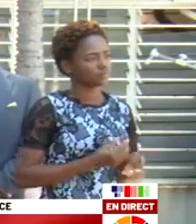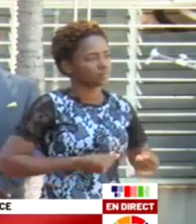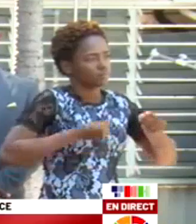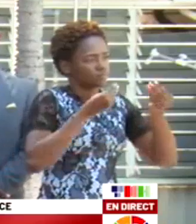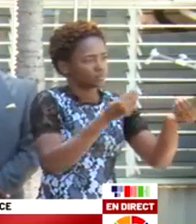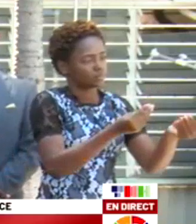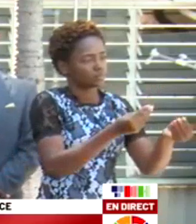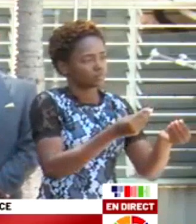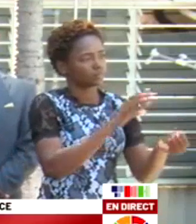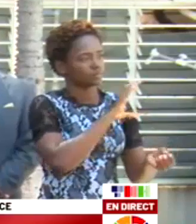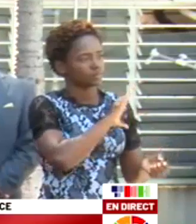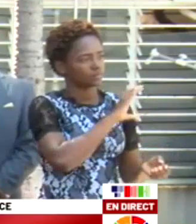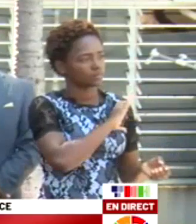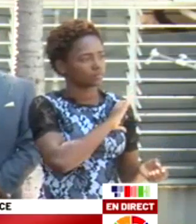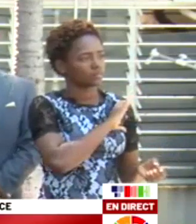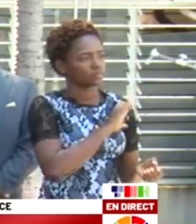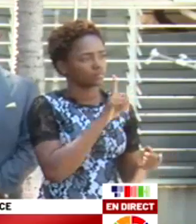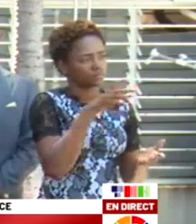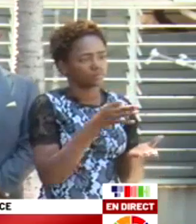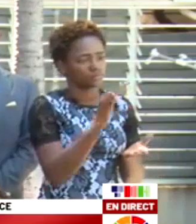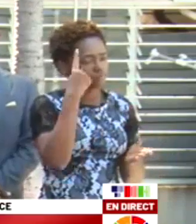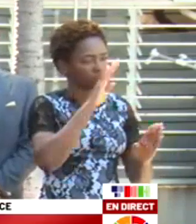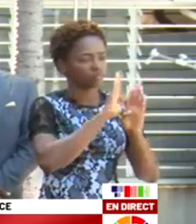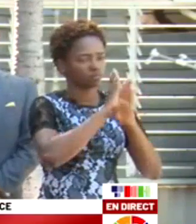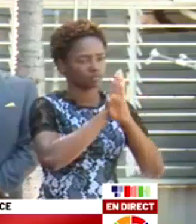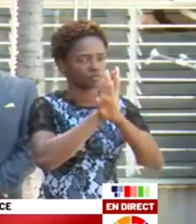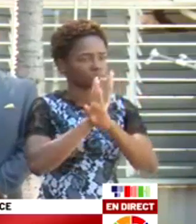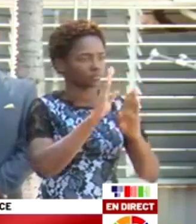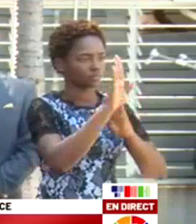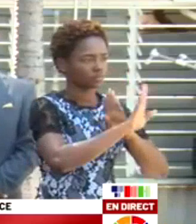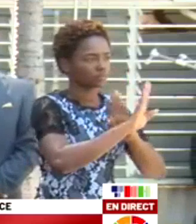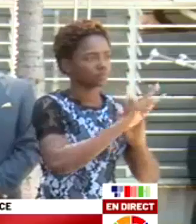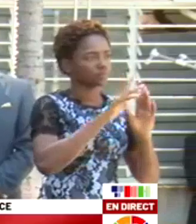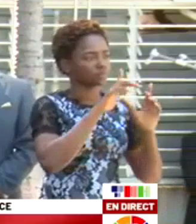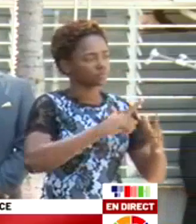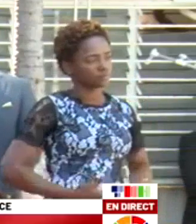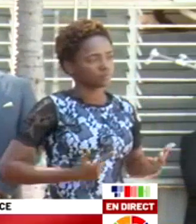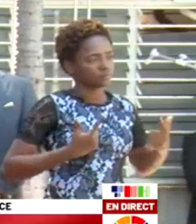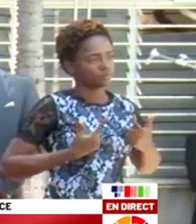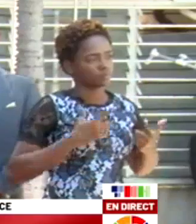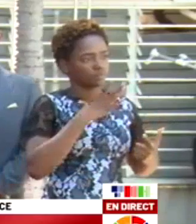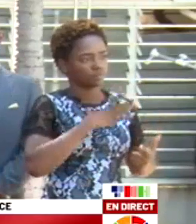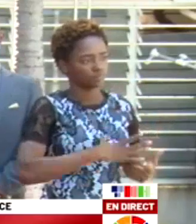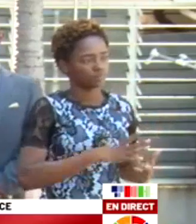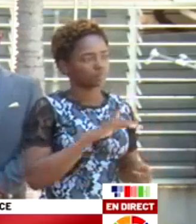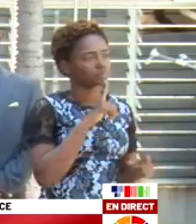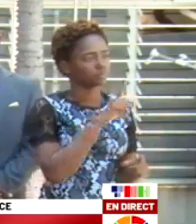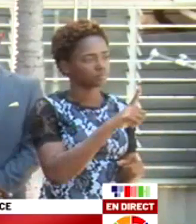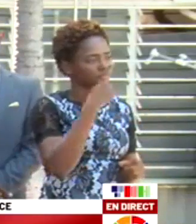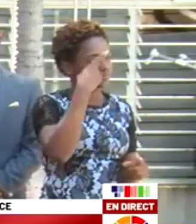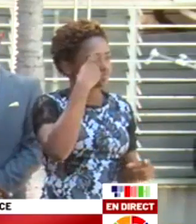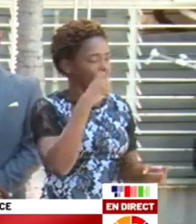baille la police possibilité pour sécuriser vie à bien réellement. Parce que